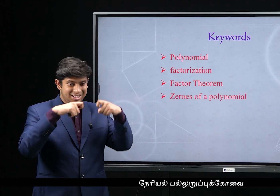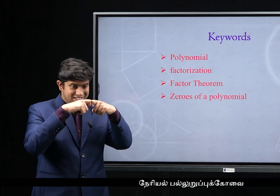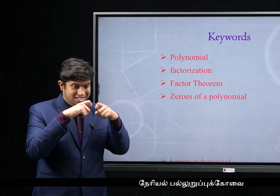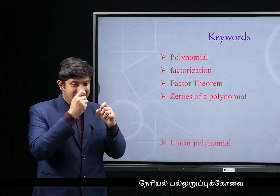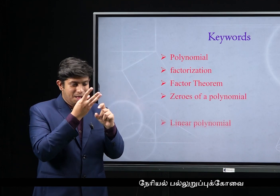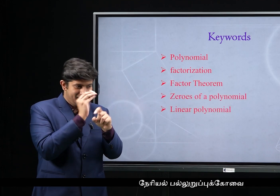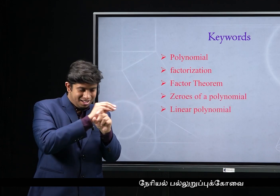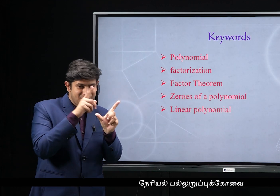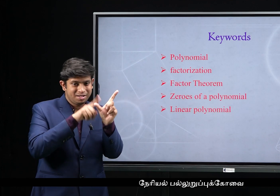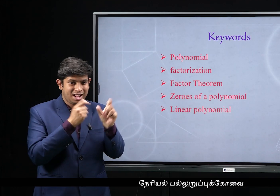நேரியல் பல்லுறுப்புக்கோவை,